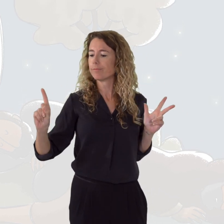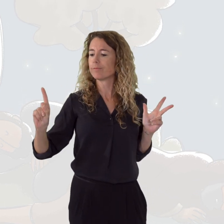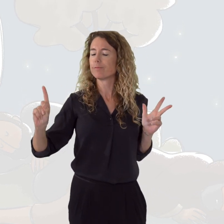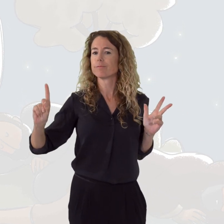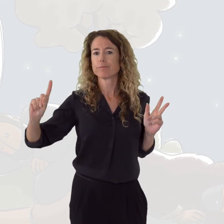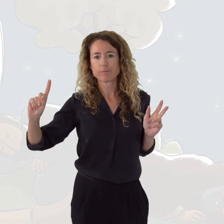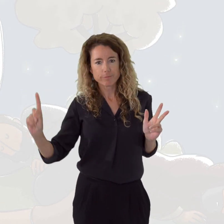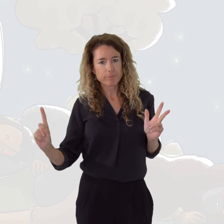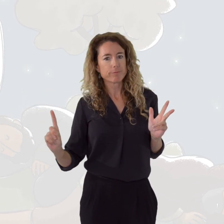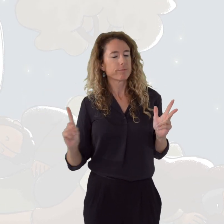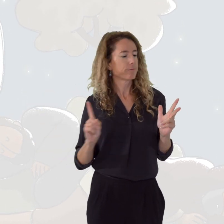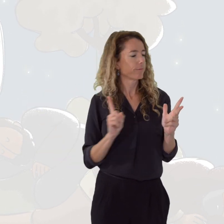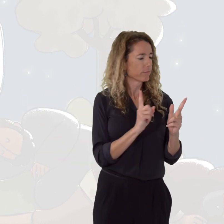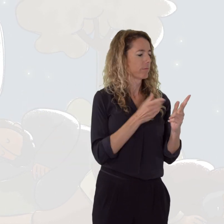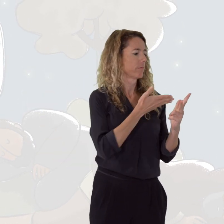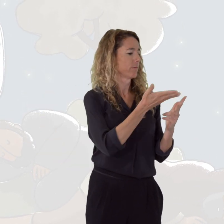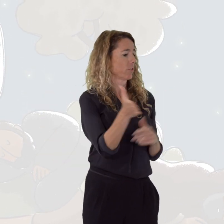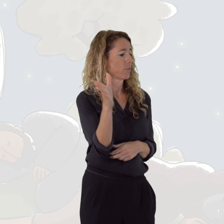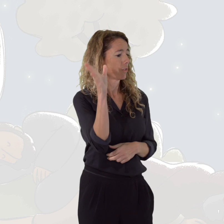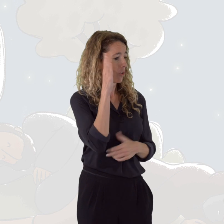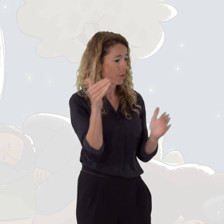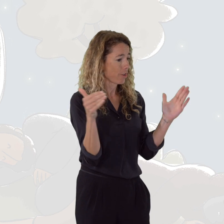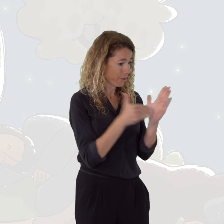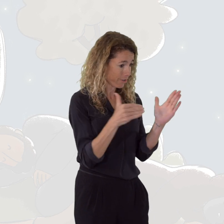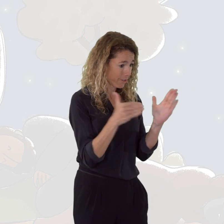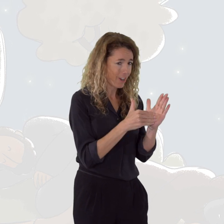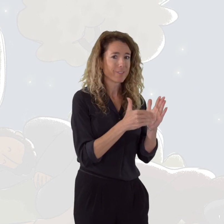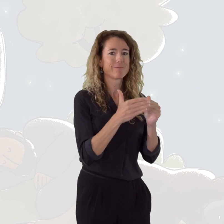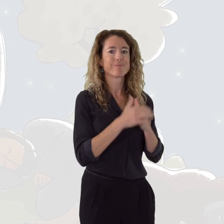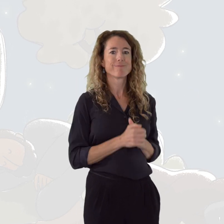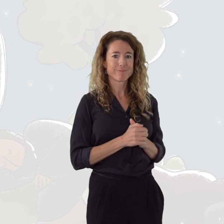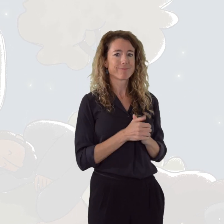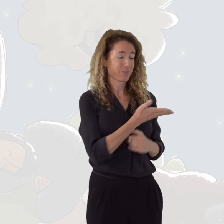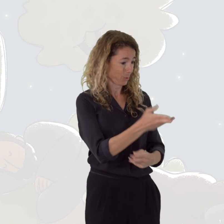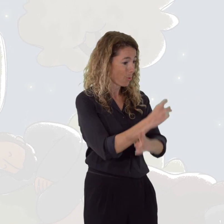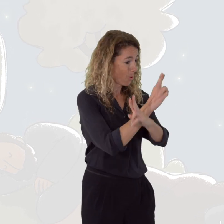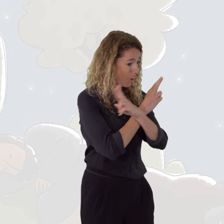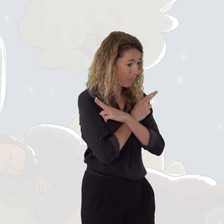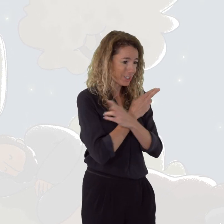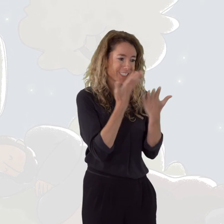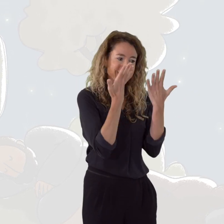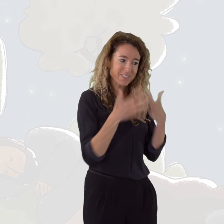s'éloigne et il revient. Il dit à ses disciples : « Vous dormez encore et vous vous reposez, c'est